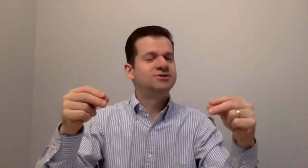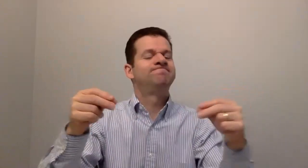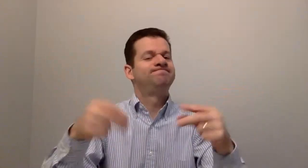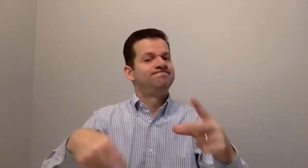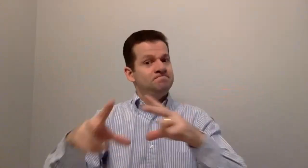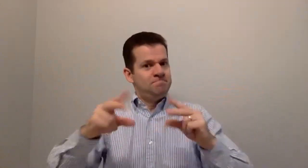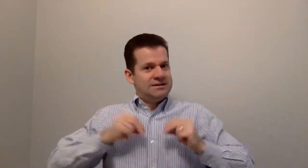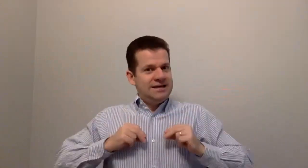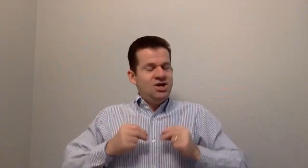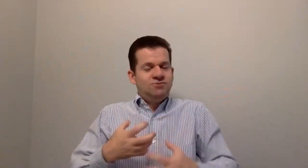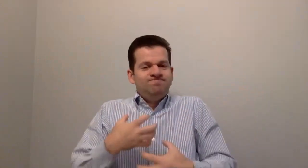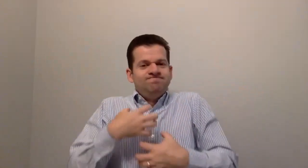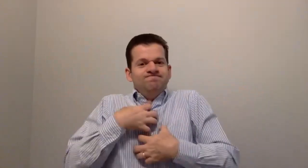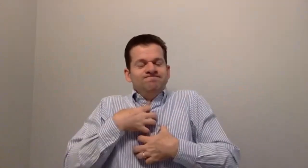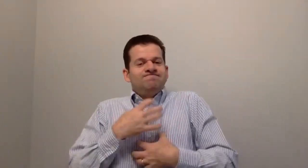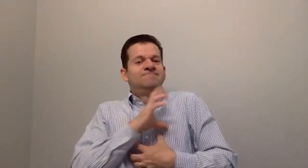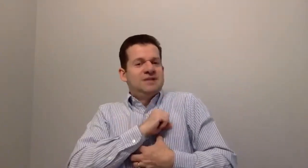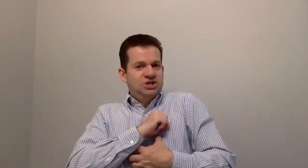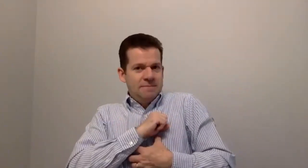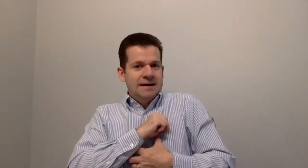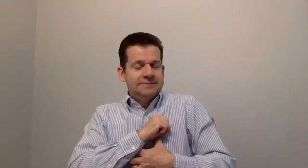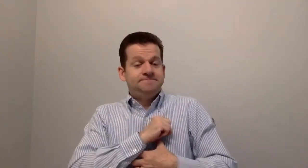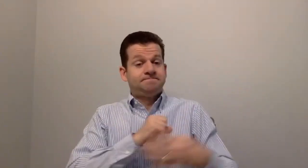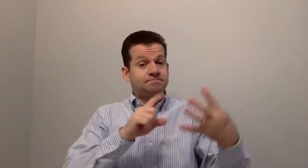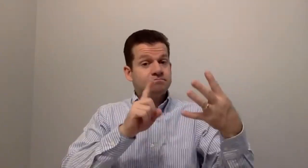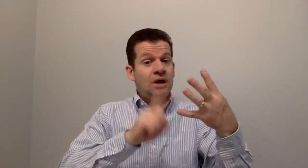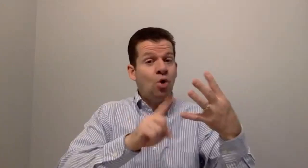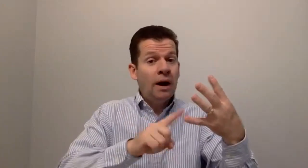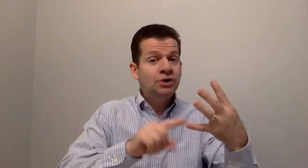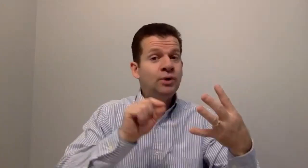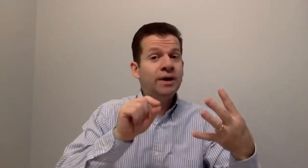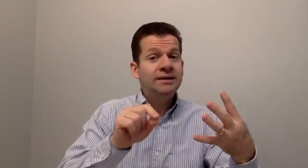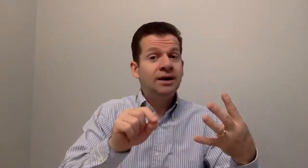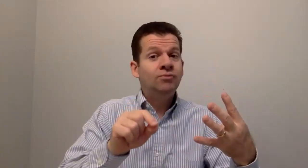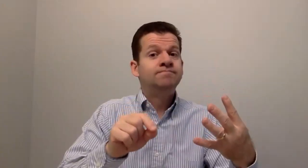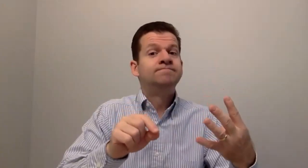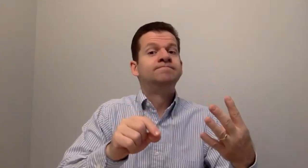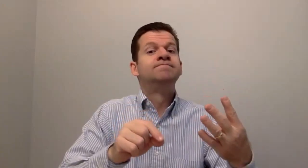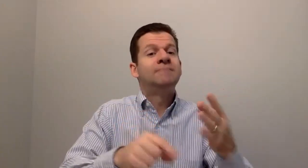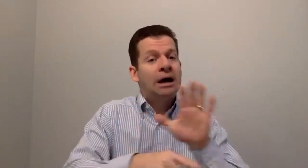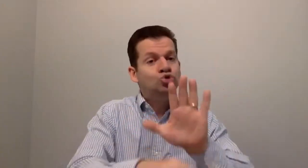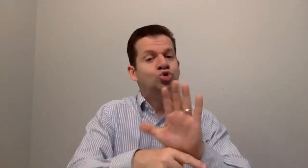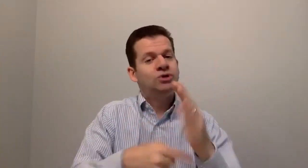Presentes. Presente, sente amada. Quarto é o quê, então? Ajuda,